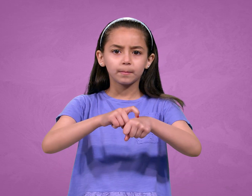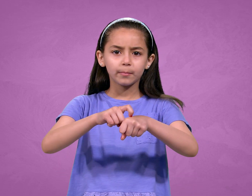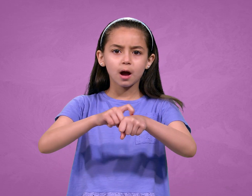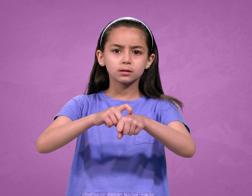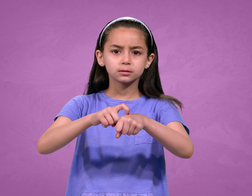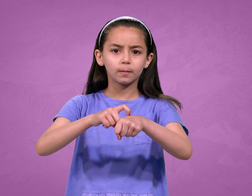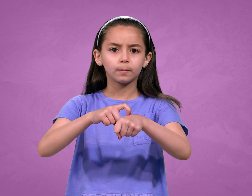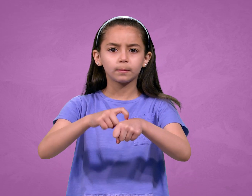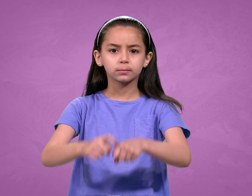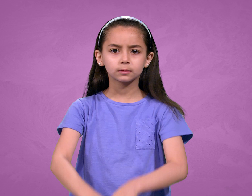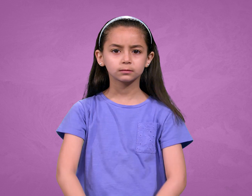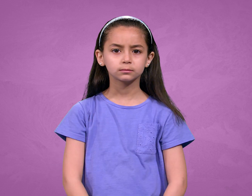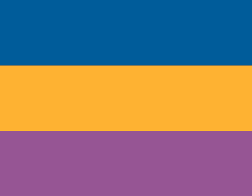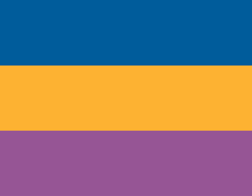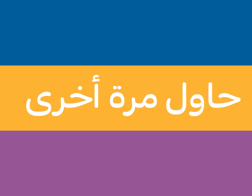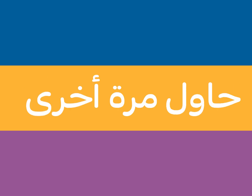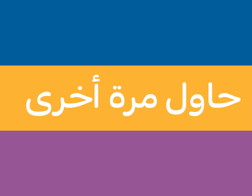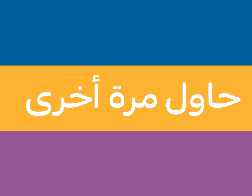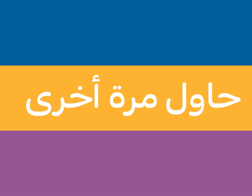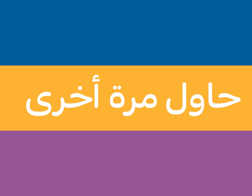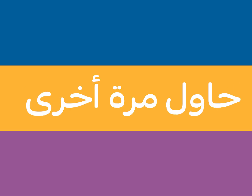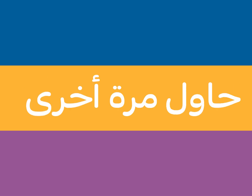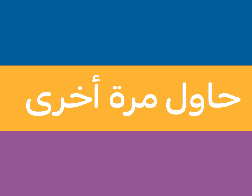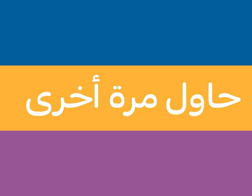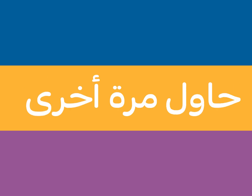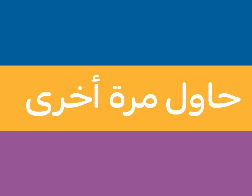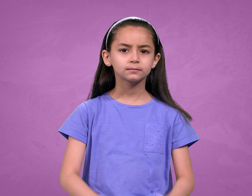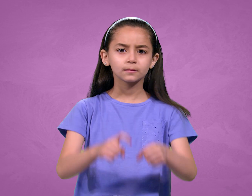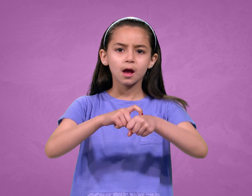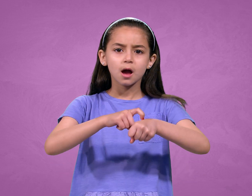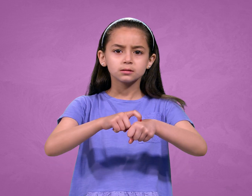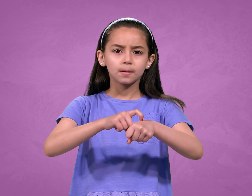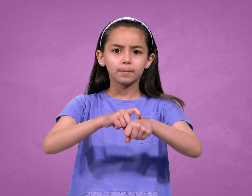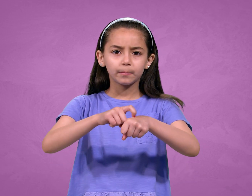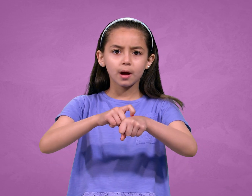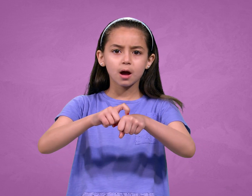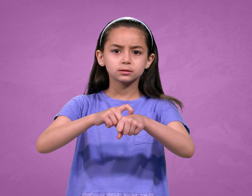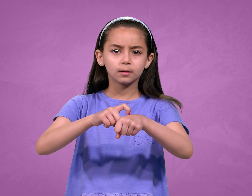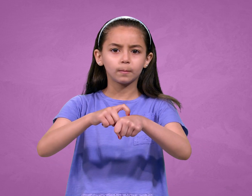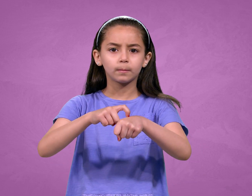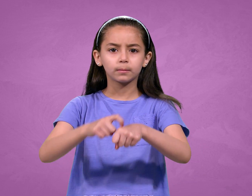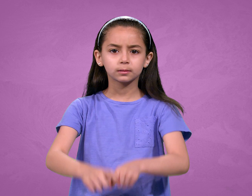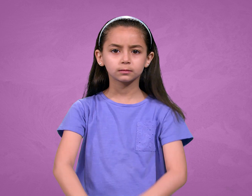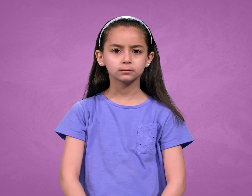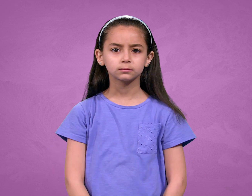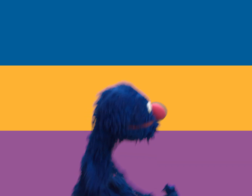الغضب أو العصبية. حاول مرة أخرى. الغضب أو العصبية.